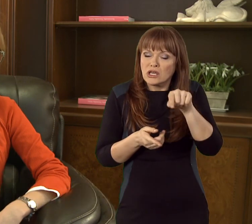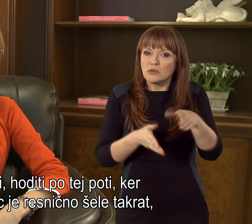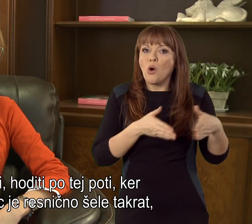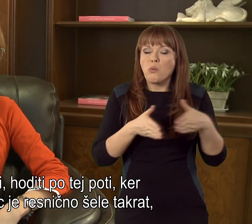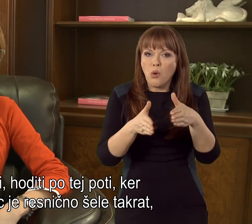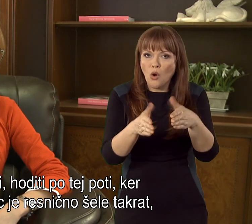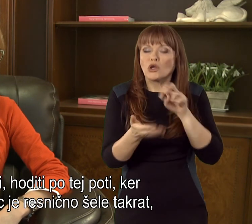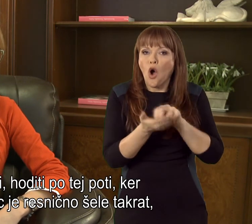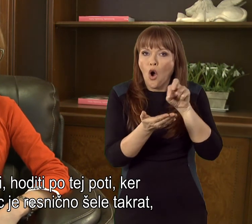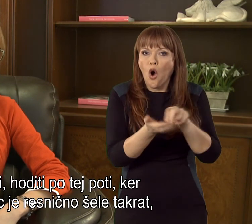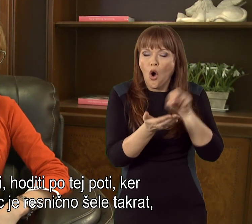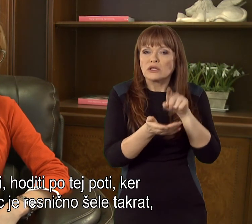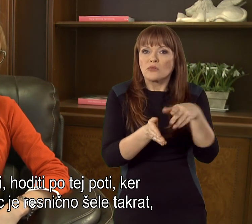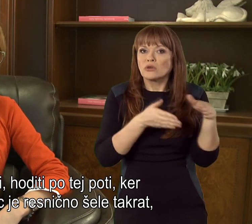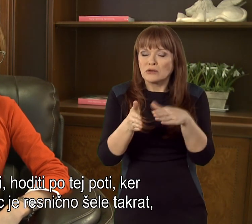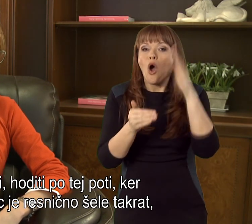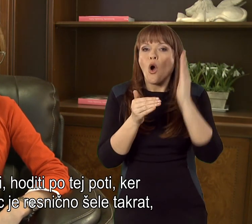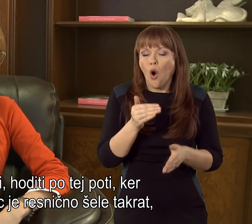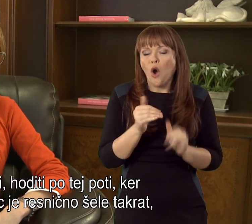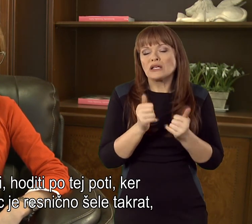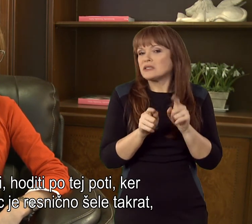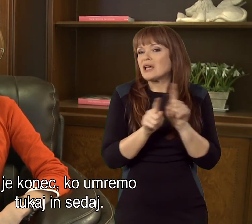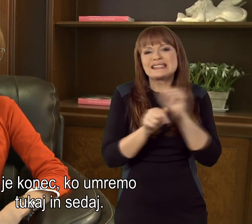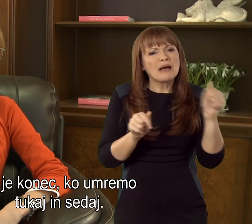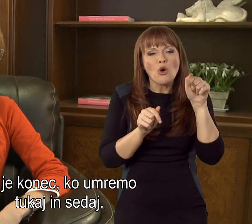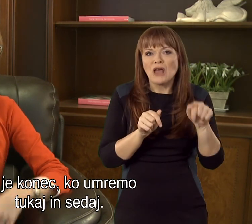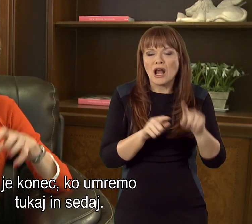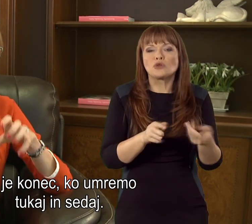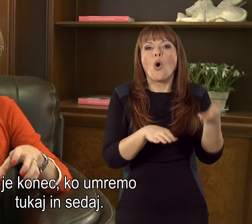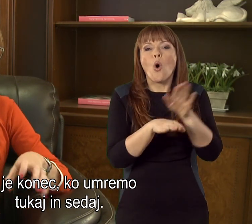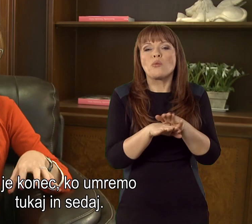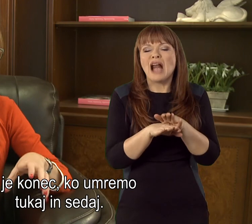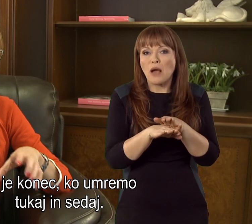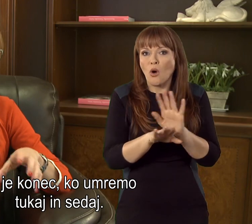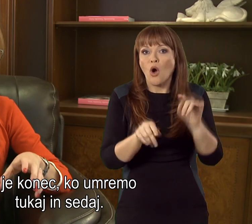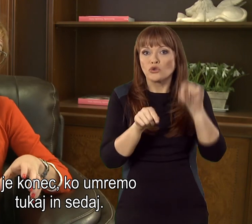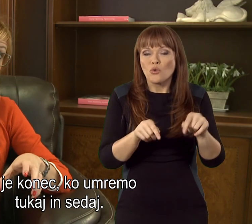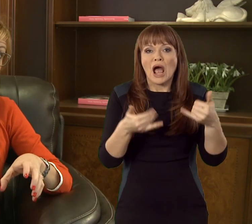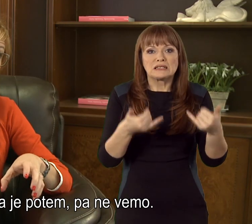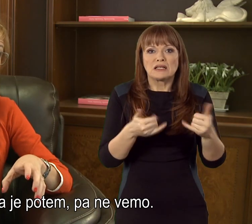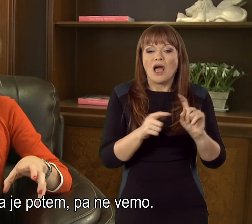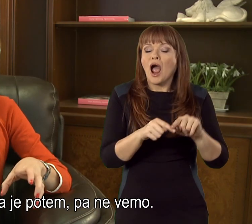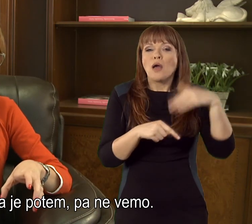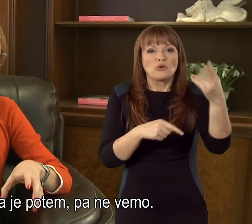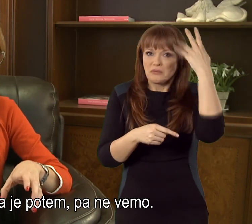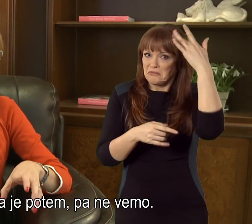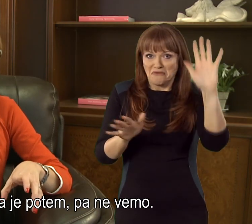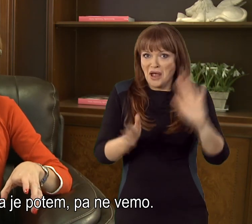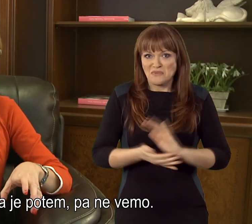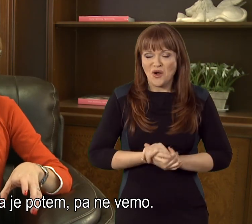tej poti, hoditi po tej poti, ker konec je resnično šele takrat, ko je konec, ko umremo tukaj in sedaj. Kaj pa potem, pa ne